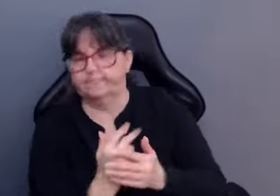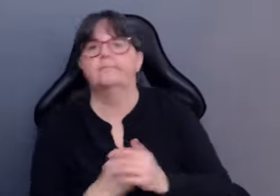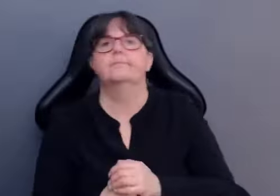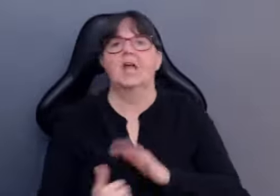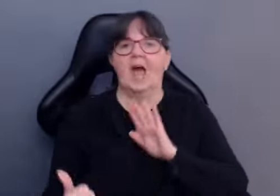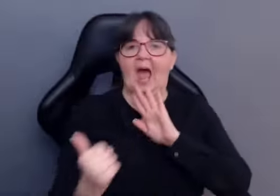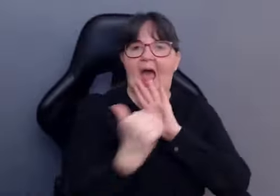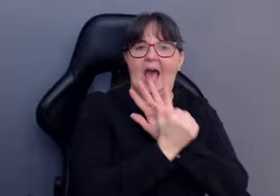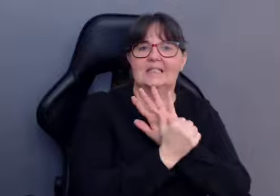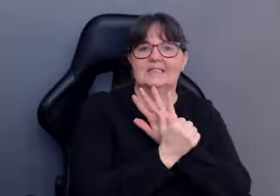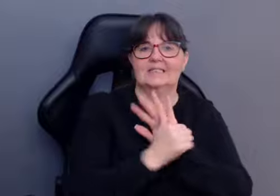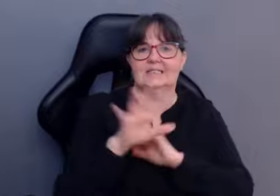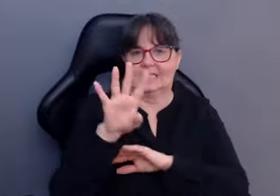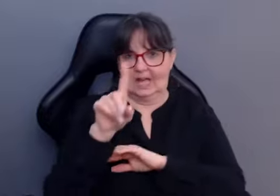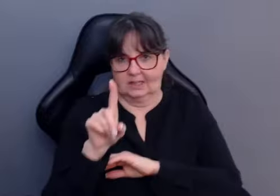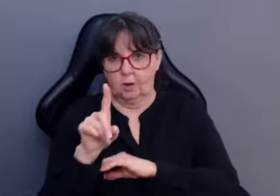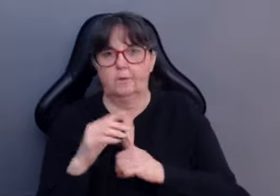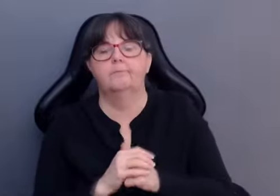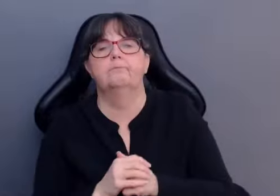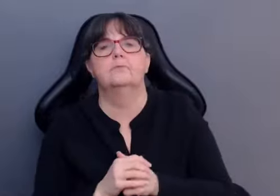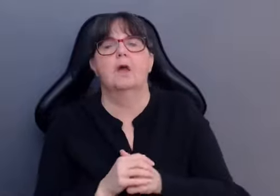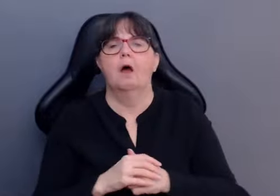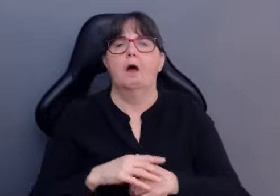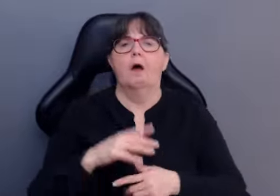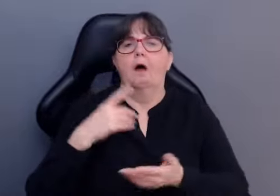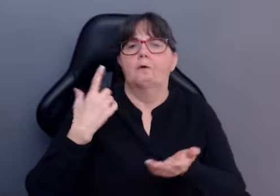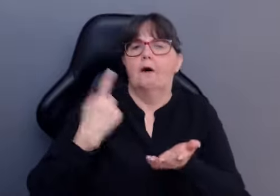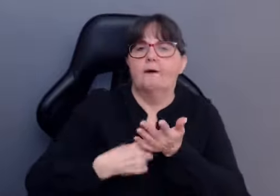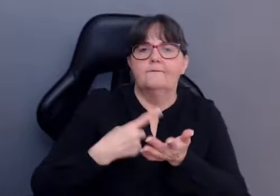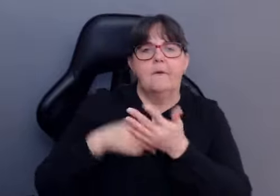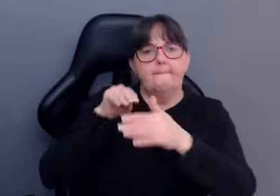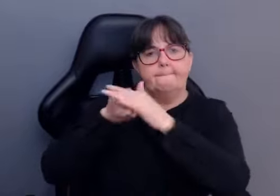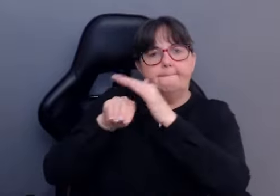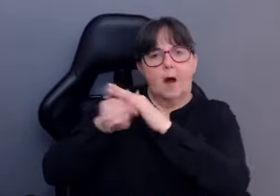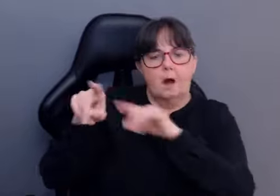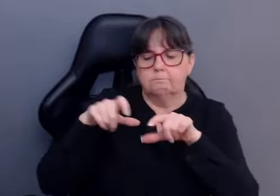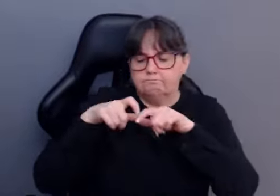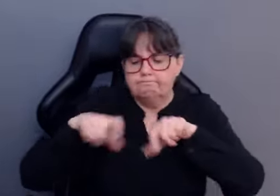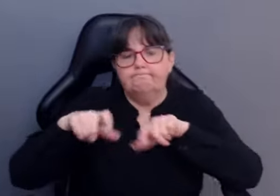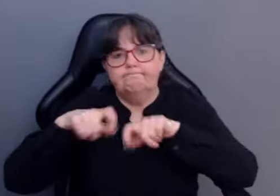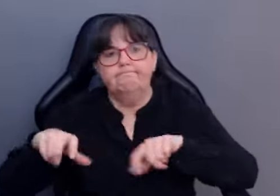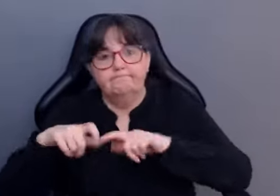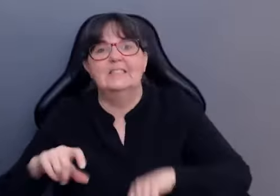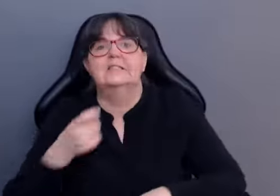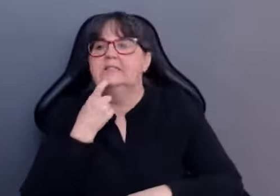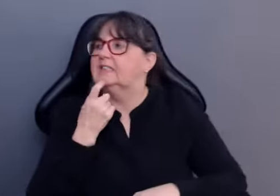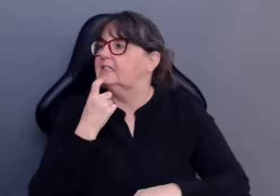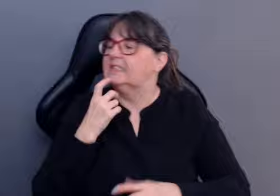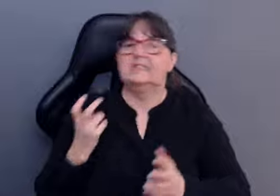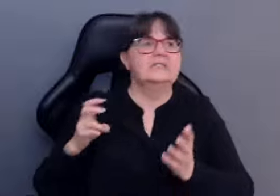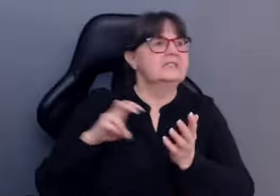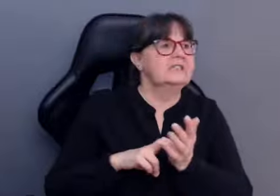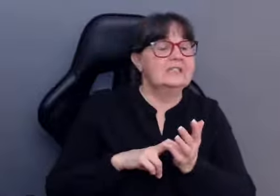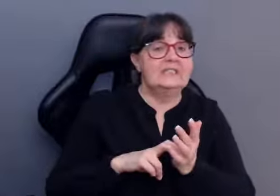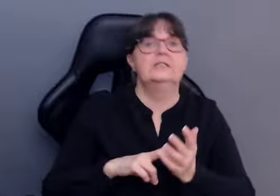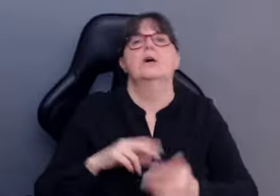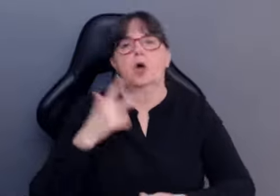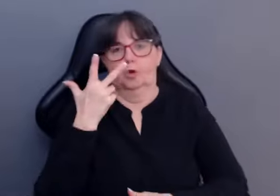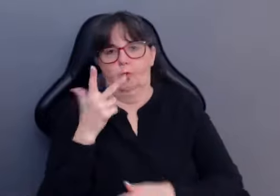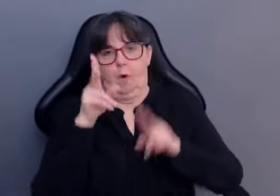Article 41. Effets bancaires. 3 personnes sont désignées par le conseil